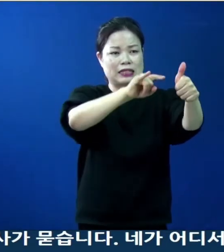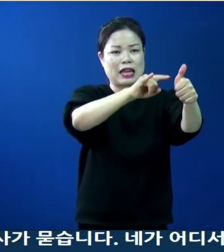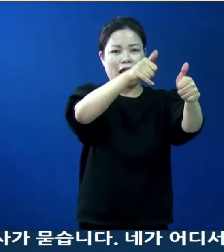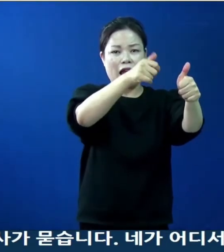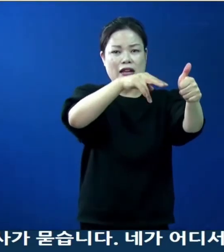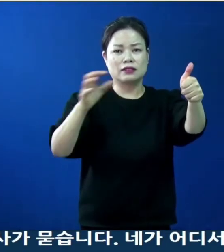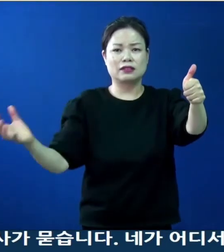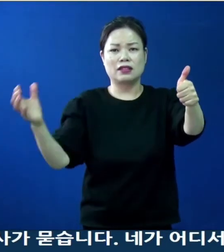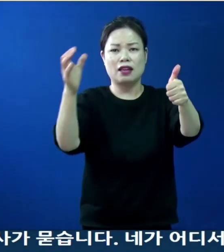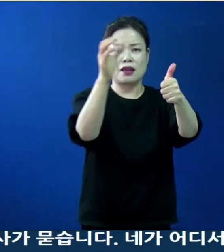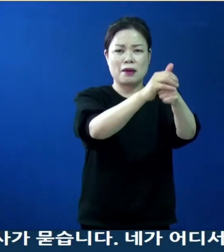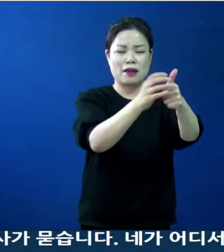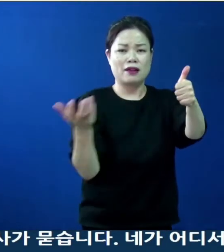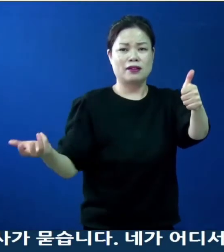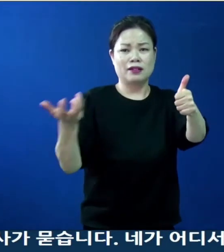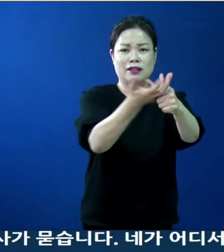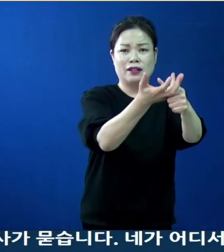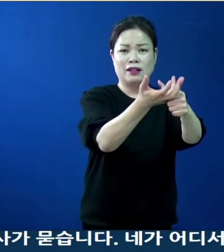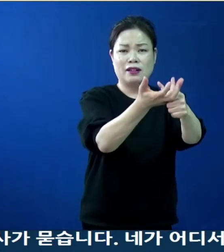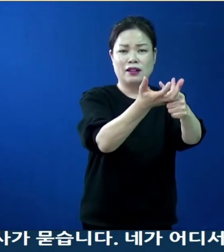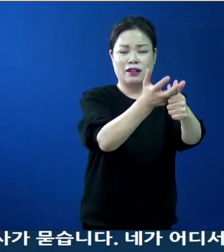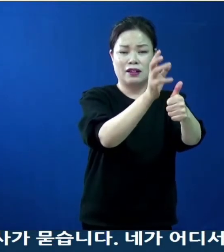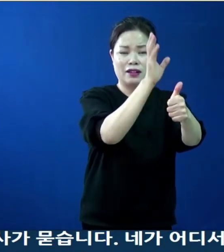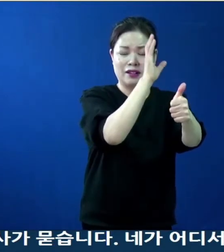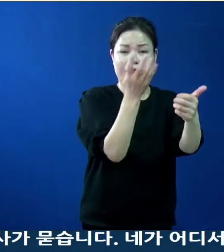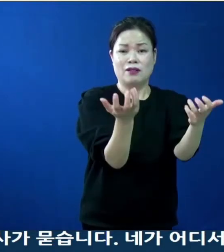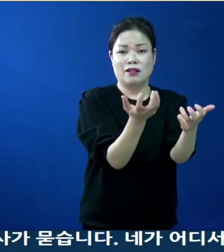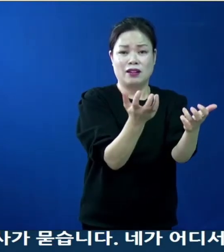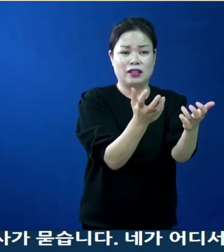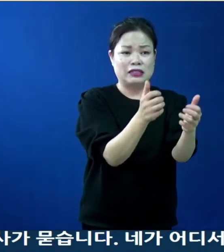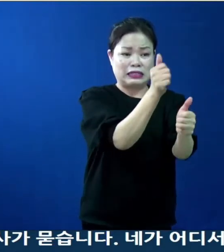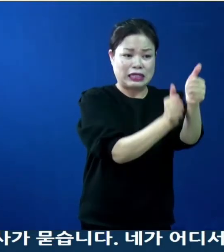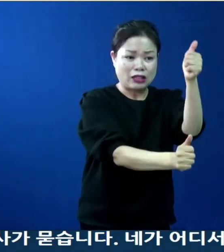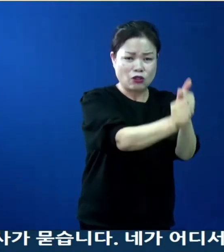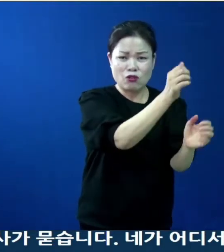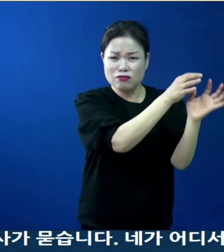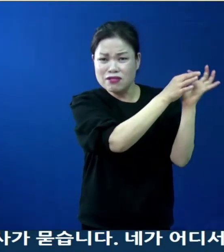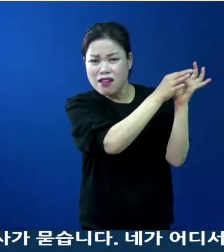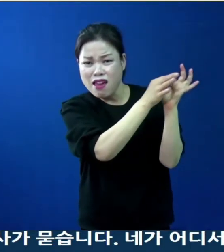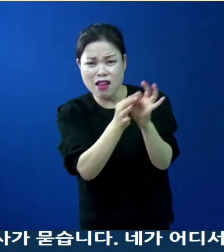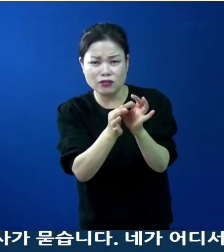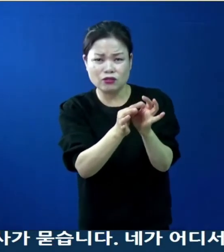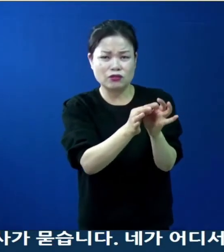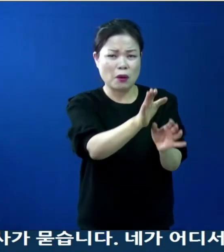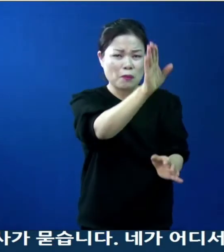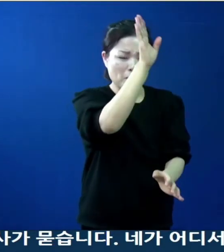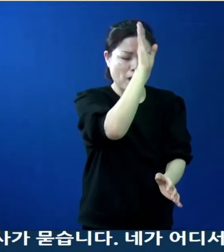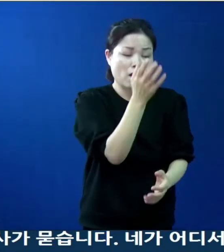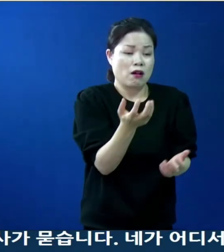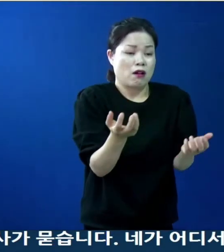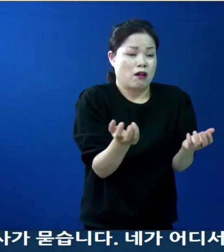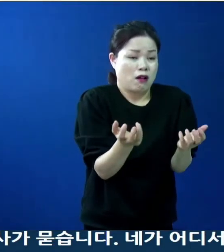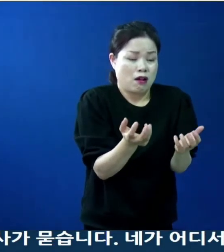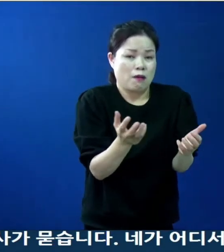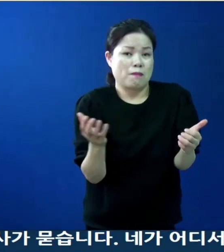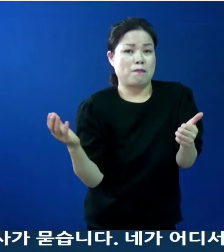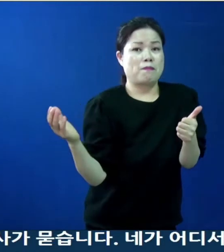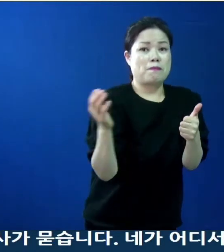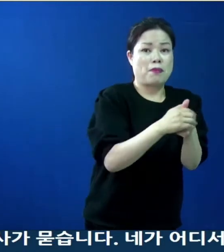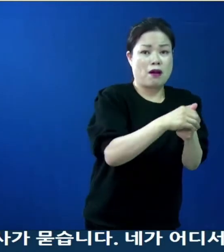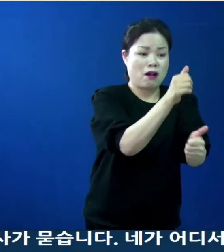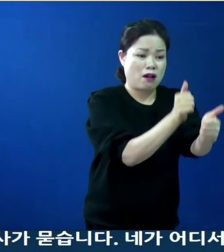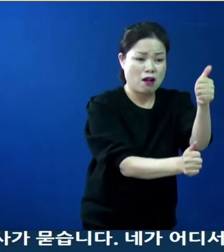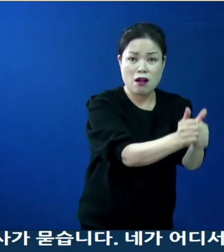걸리고 맙니다. 심지어는 내 자손까지 영원토록 이르리라 라고 하나님의 심판을